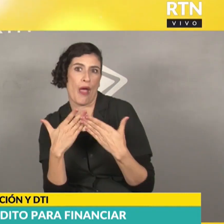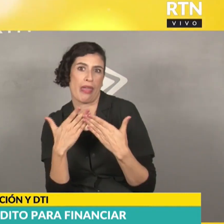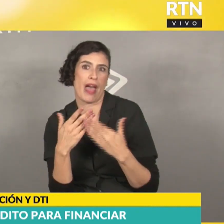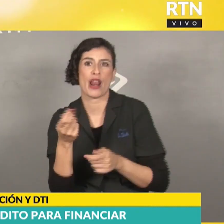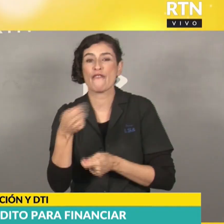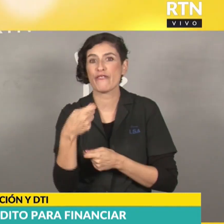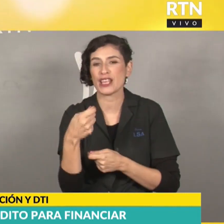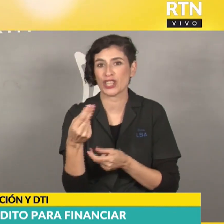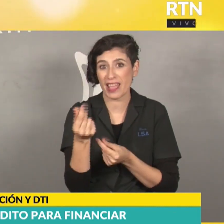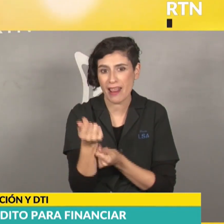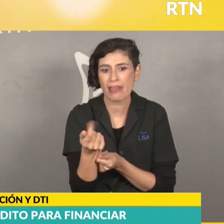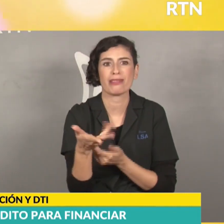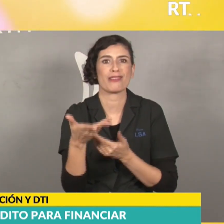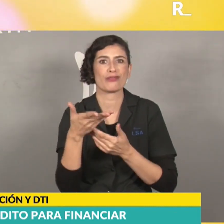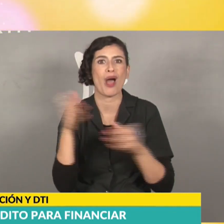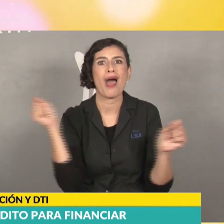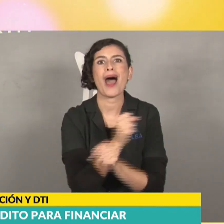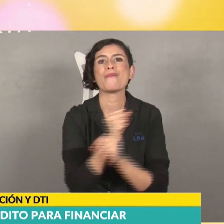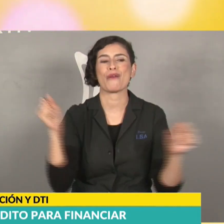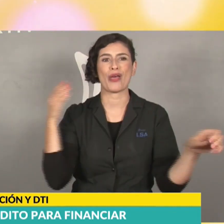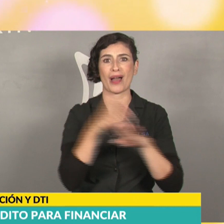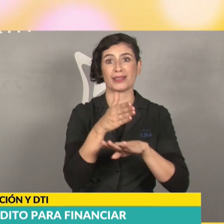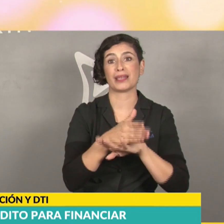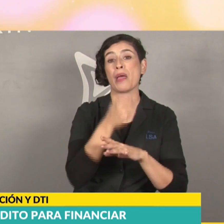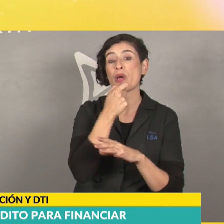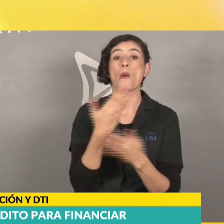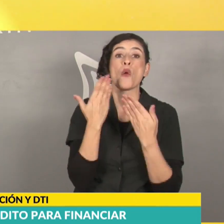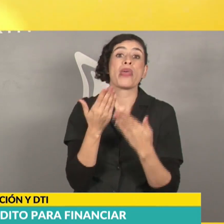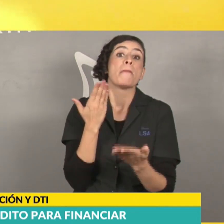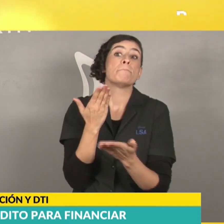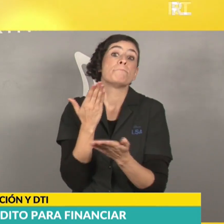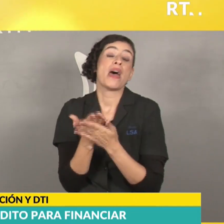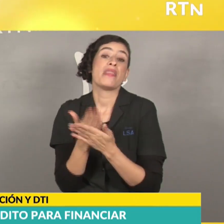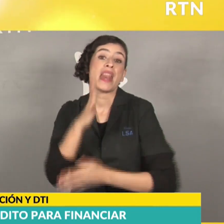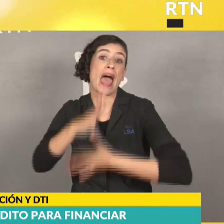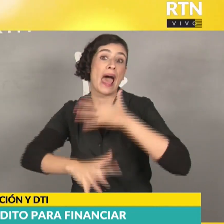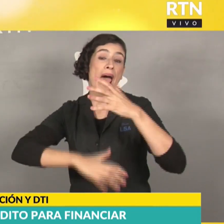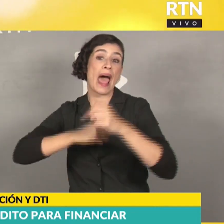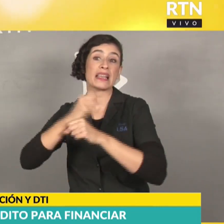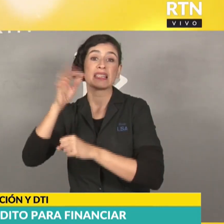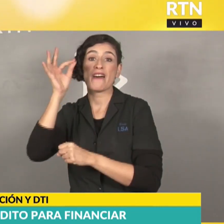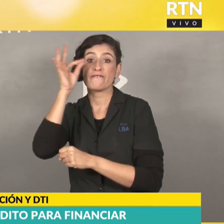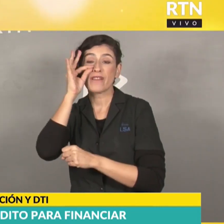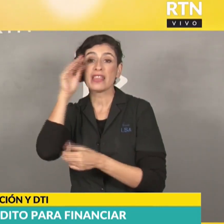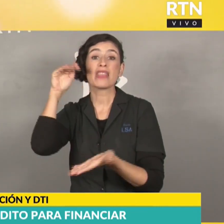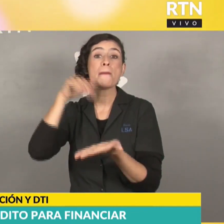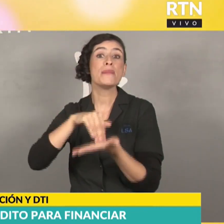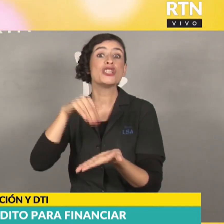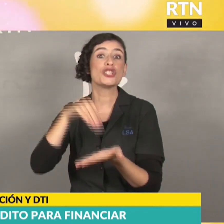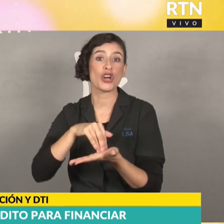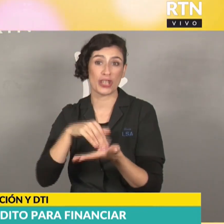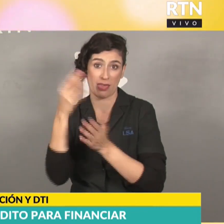ejemplo, tenés para pedir crédito hasta 20 millones, o sea, el tope máximo son 20 millones, que es un número